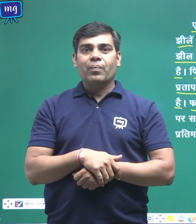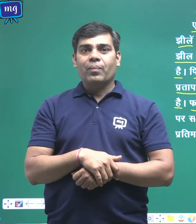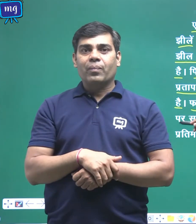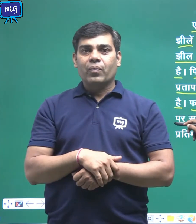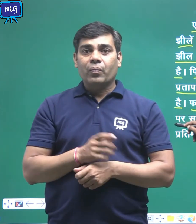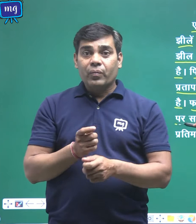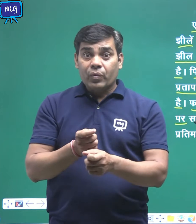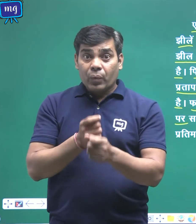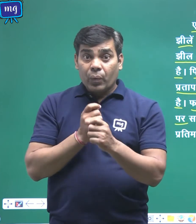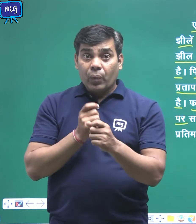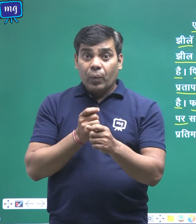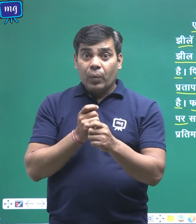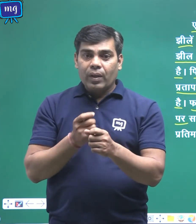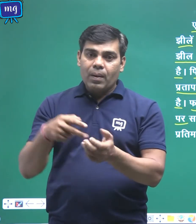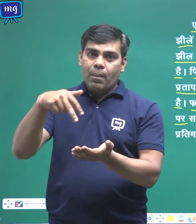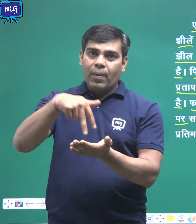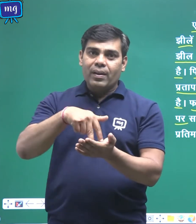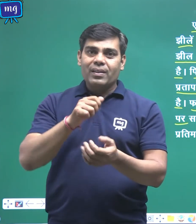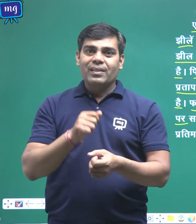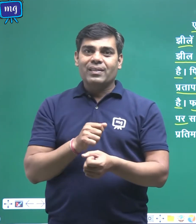घोड़े पर